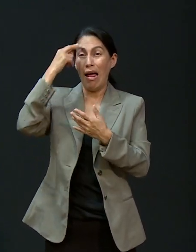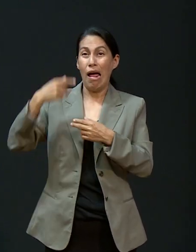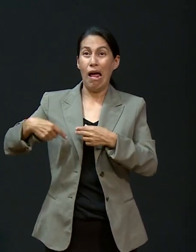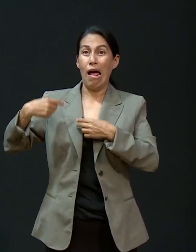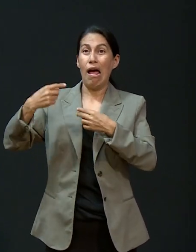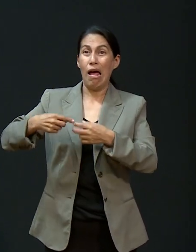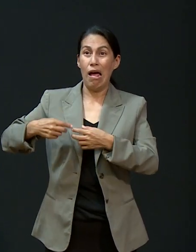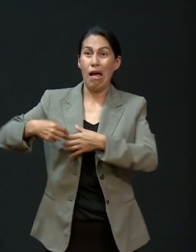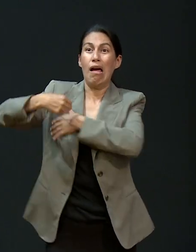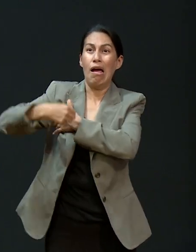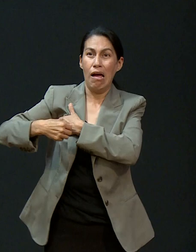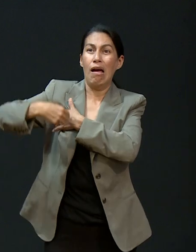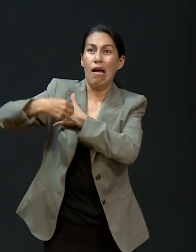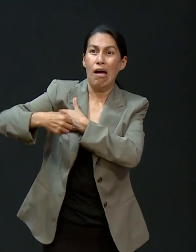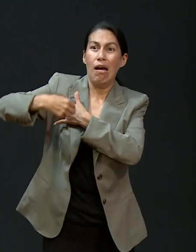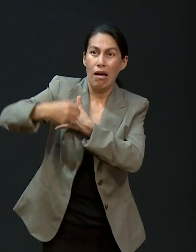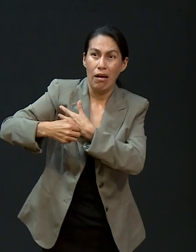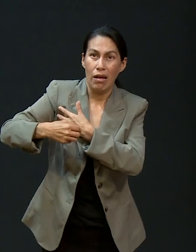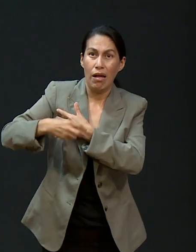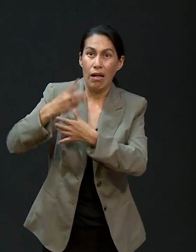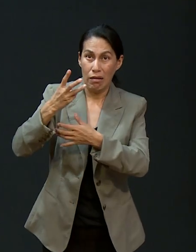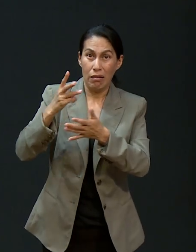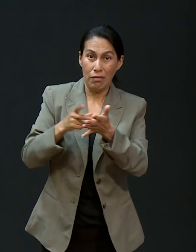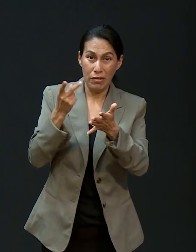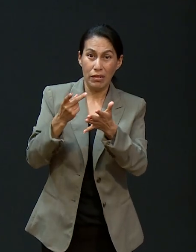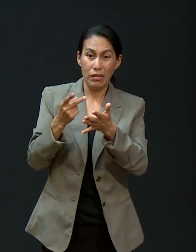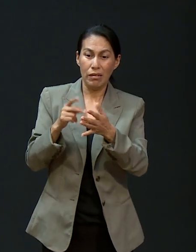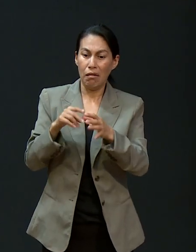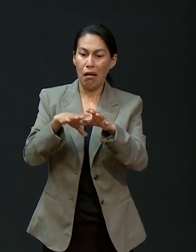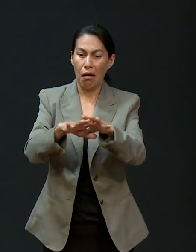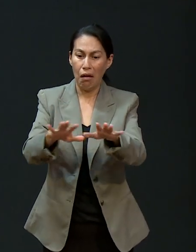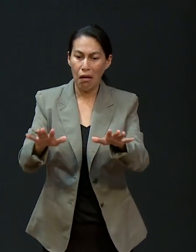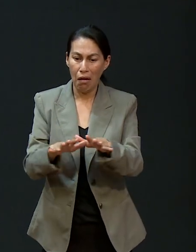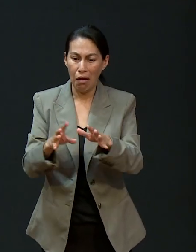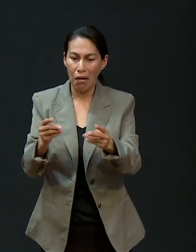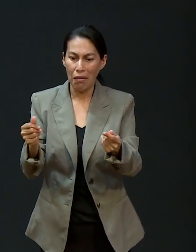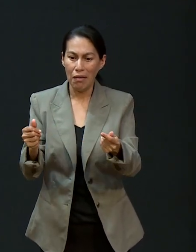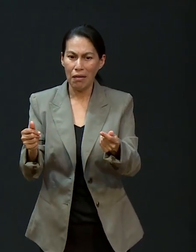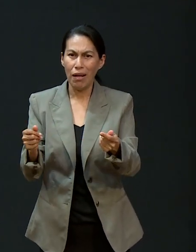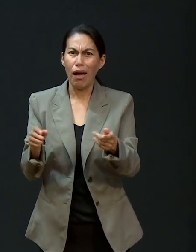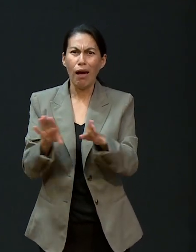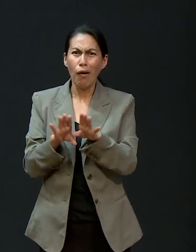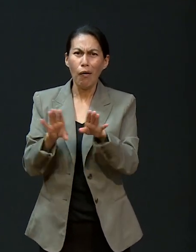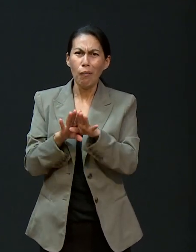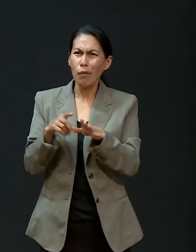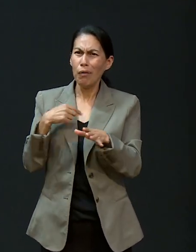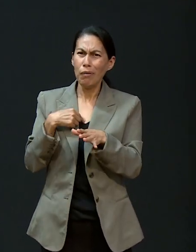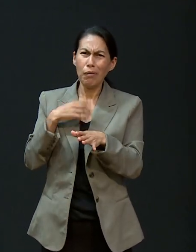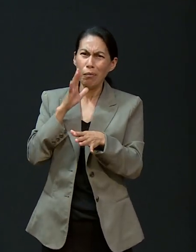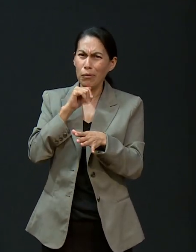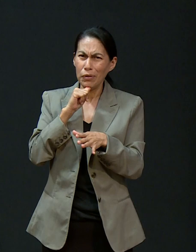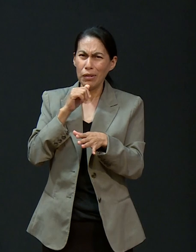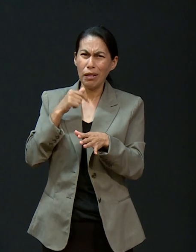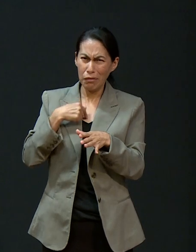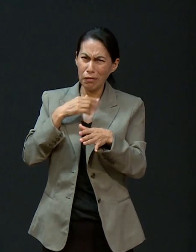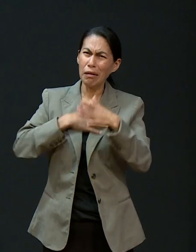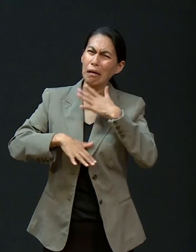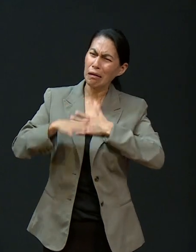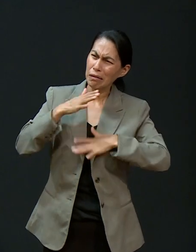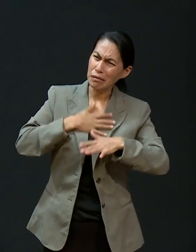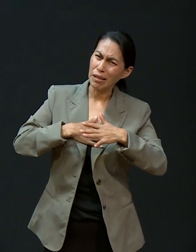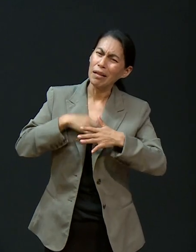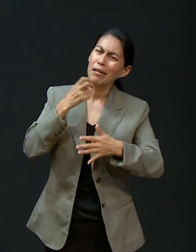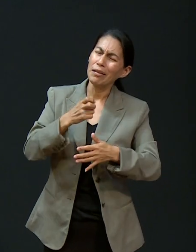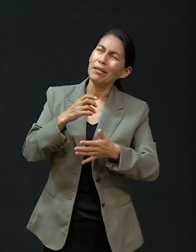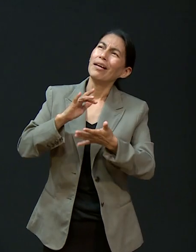brinqué tres veces hasta llegar al banco de arena. Y no tenía cómo. Pues estaba agotado físicamente. Claro. Y entonces ahí agradecí más